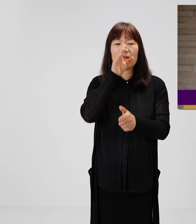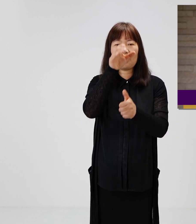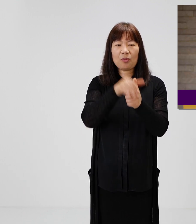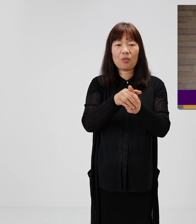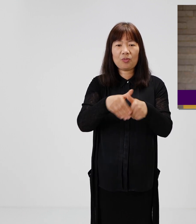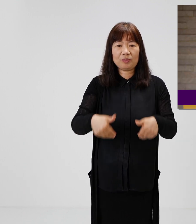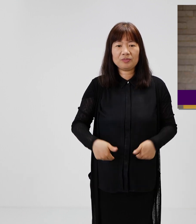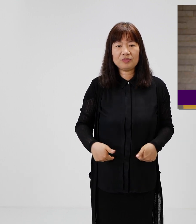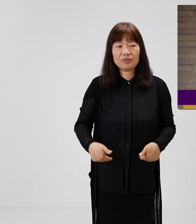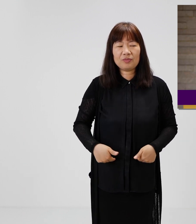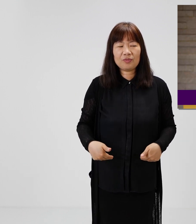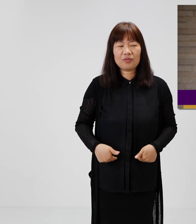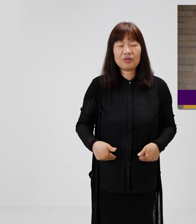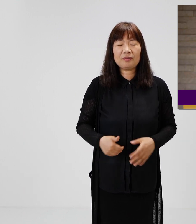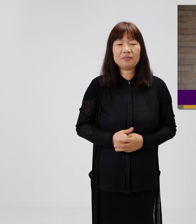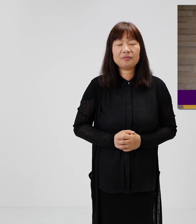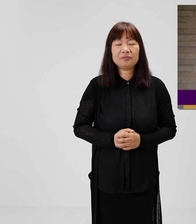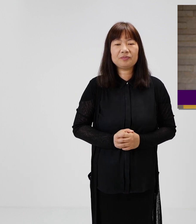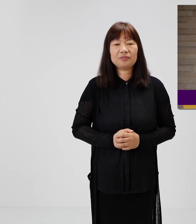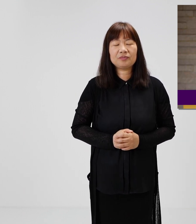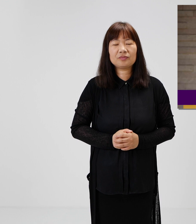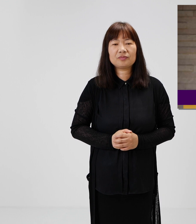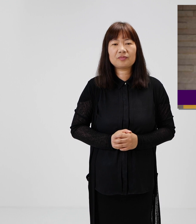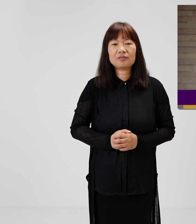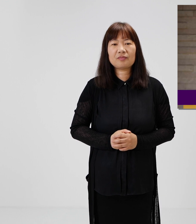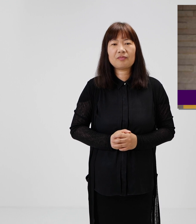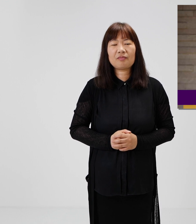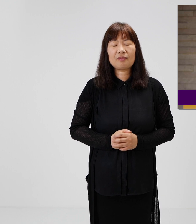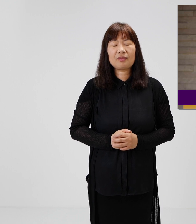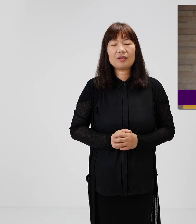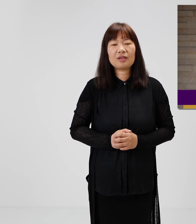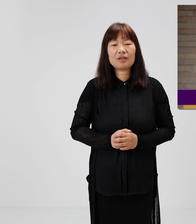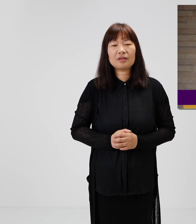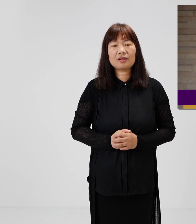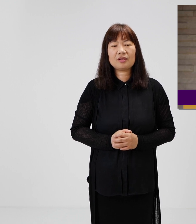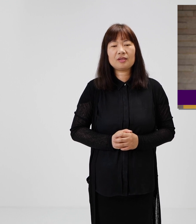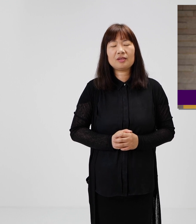몫이어야지. 그렇지 않아요, 여러분?